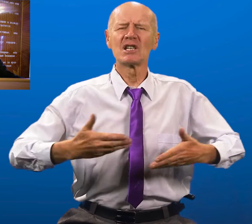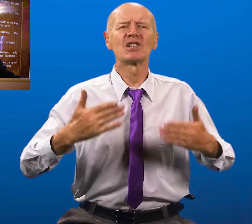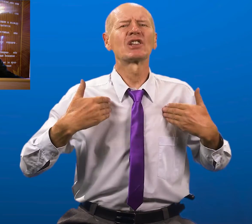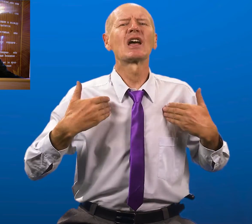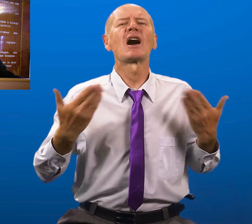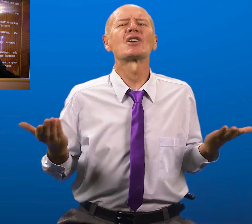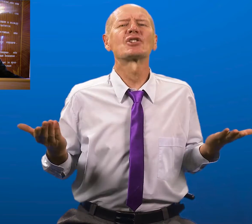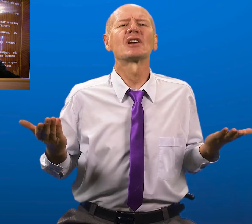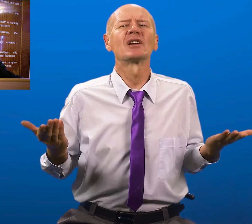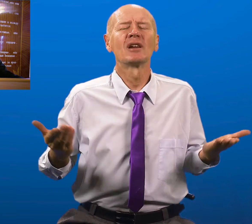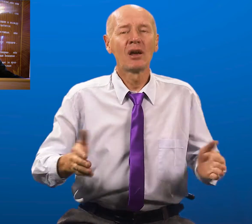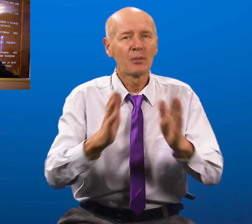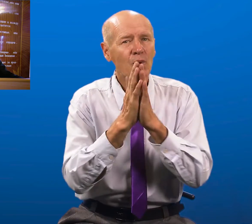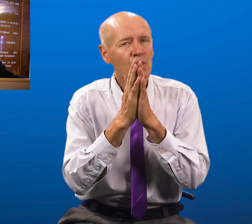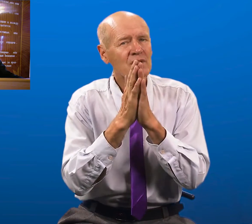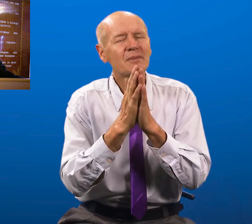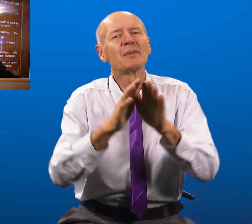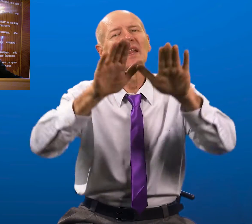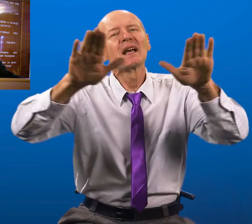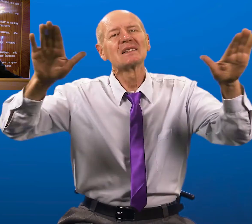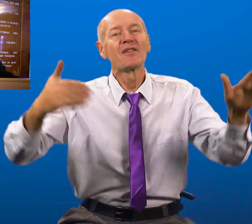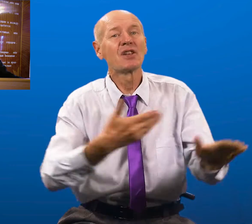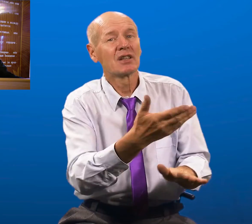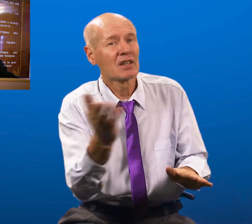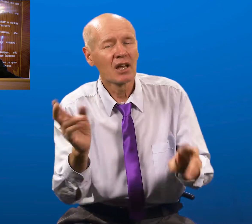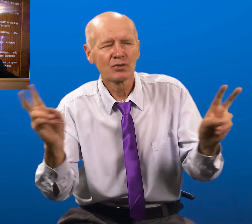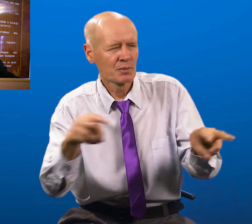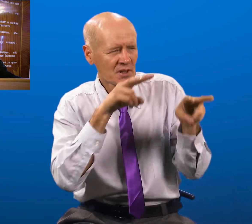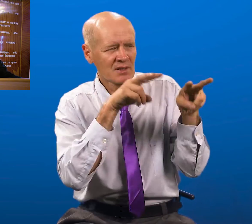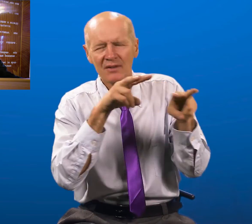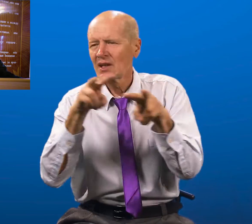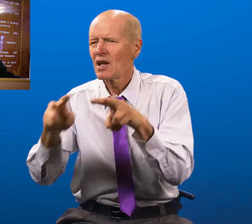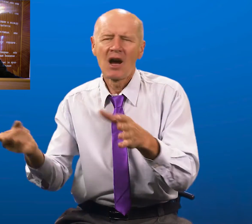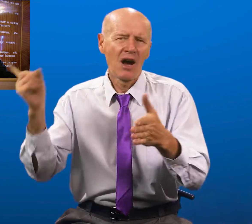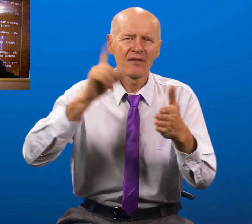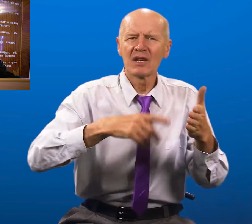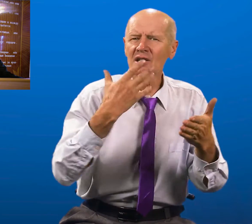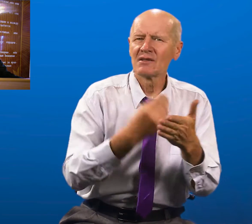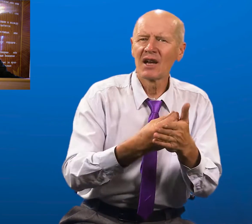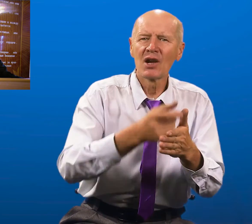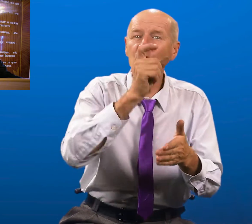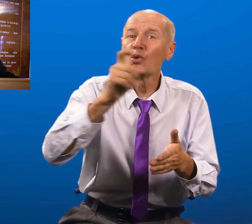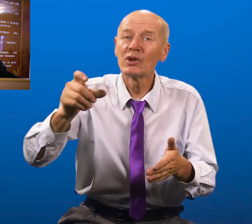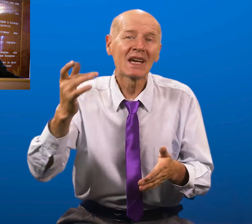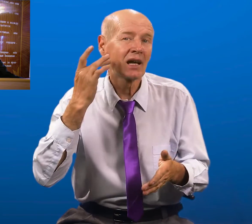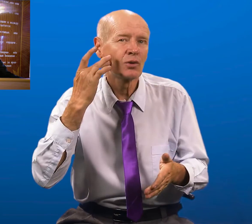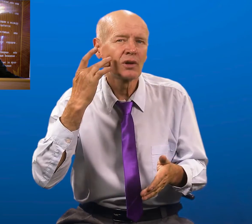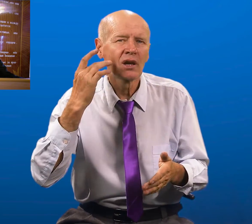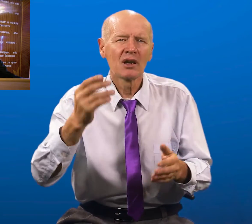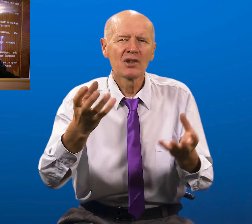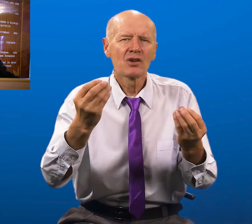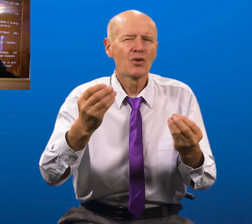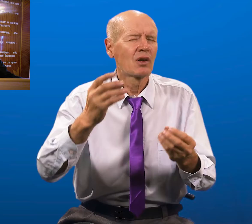более просим, благослови нас в том, чтобы мы могли засвидетельствовать о вере своей людям, которые